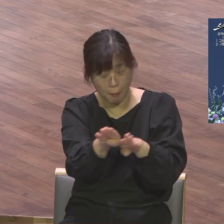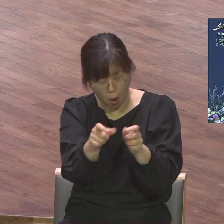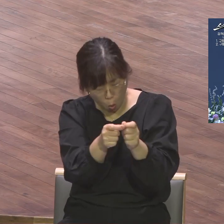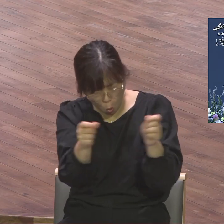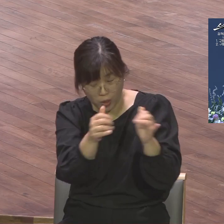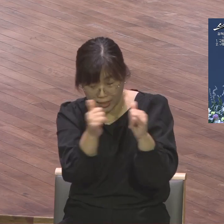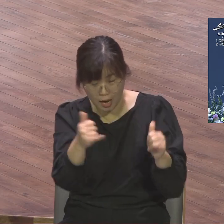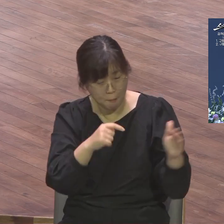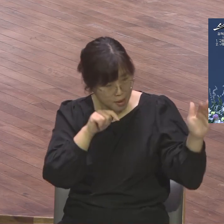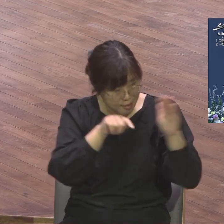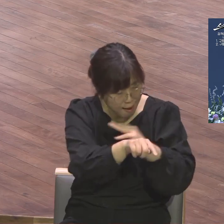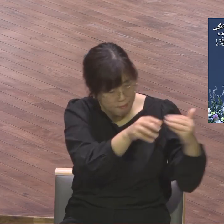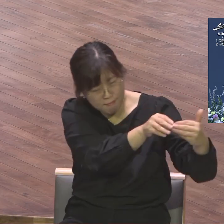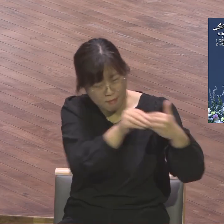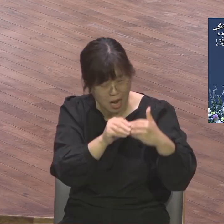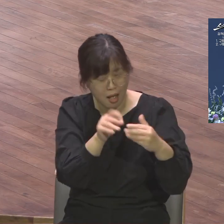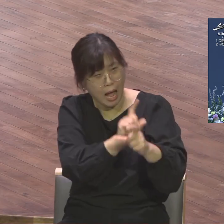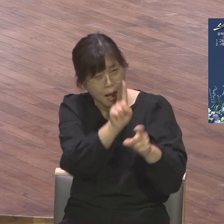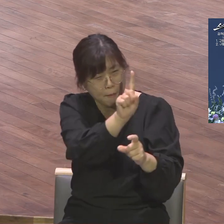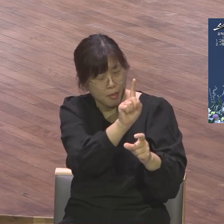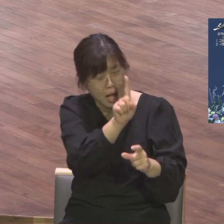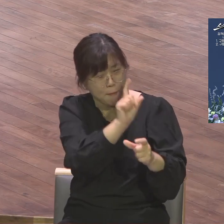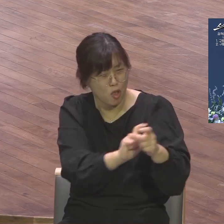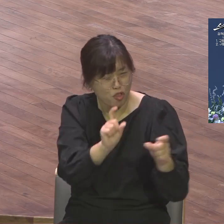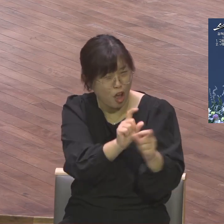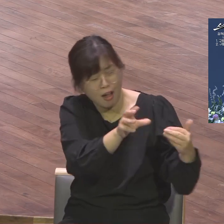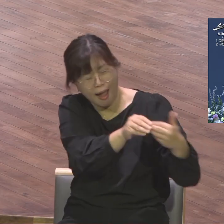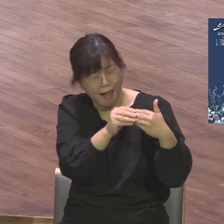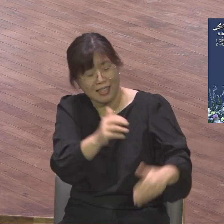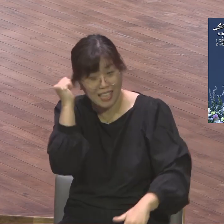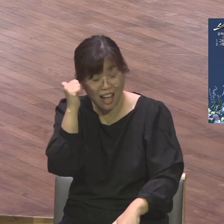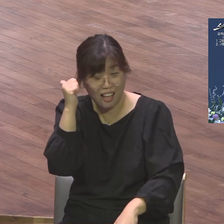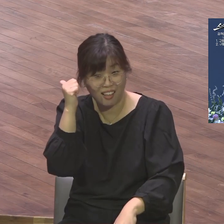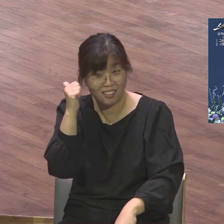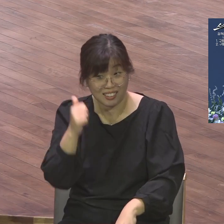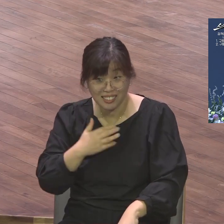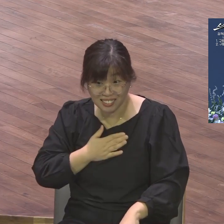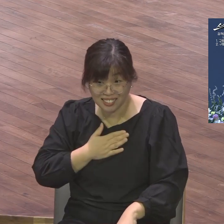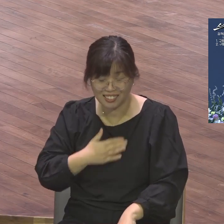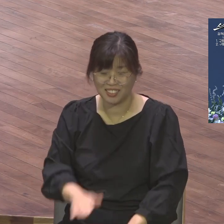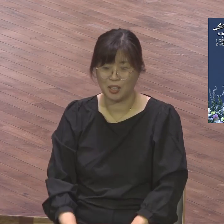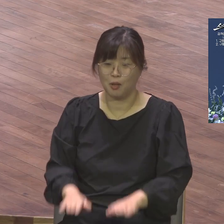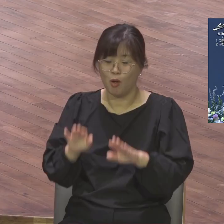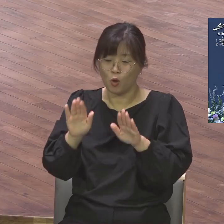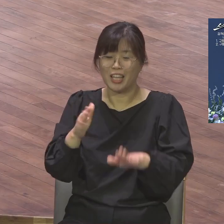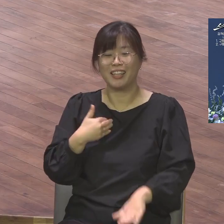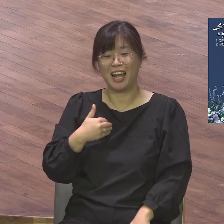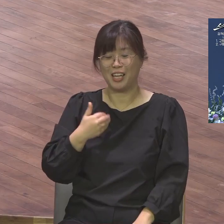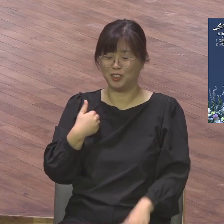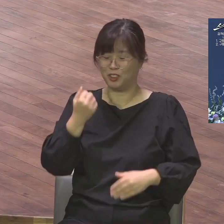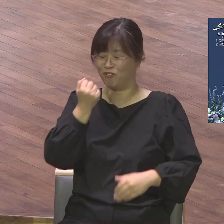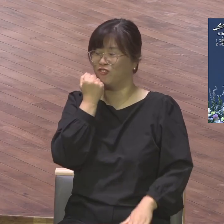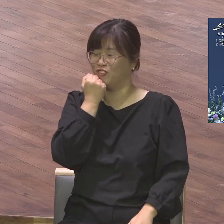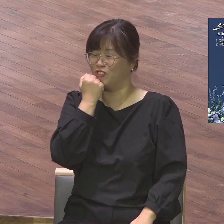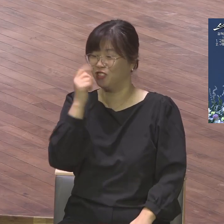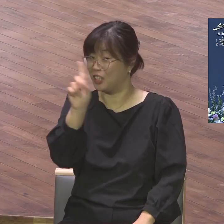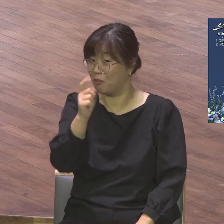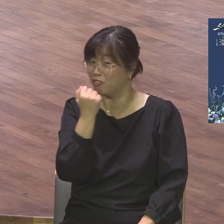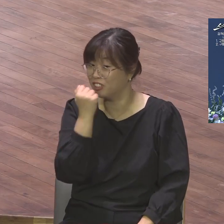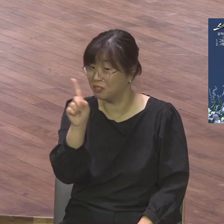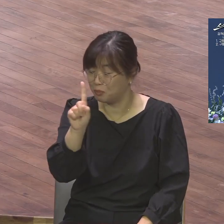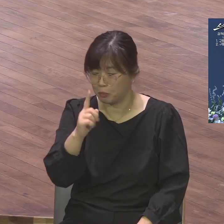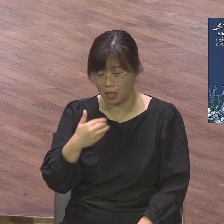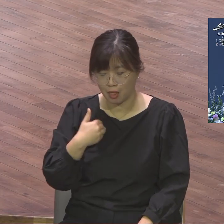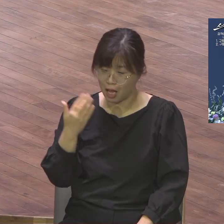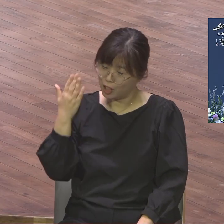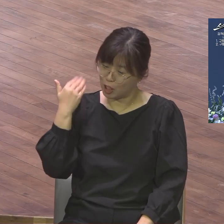그러니까 10월 20일날 아껴놨다 한 목에 데려오려고 지금 다 그러고 있대요.